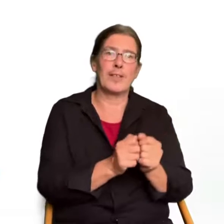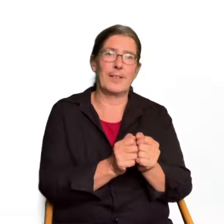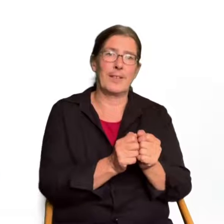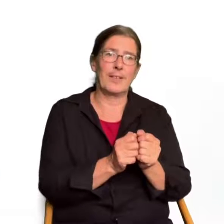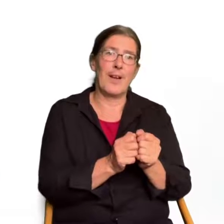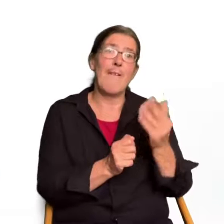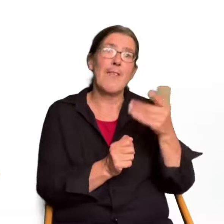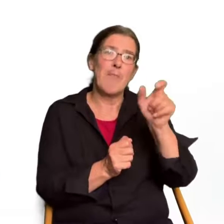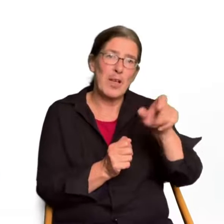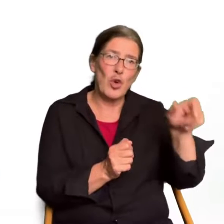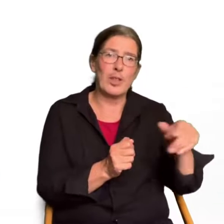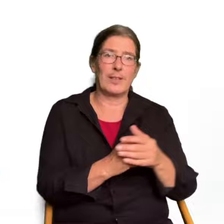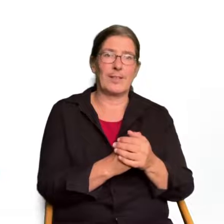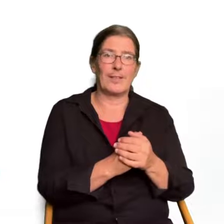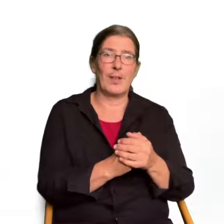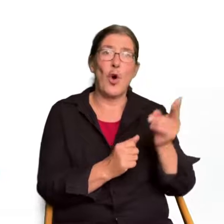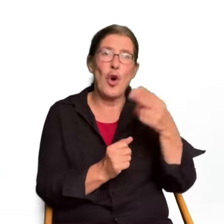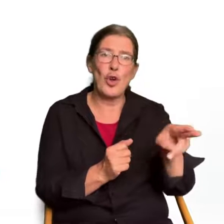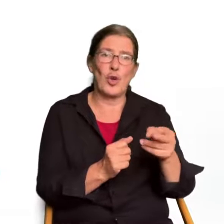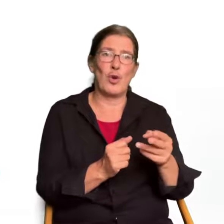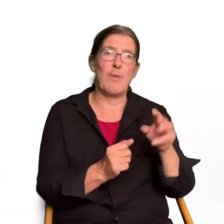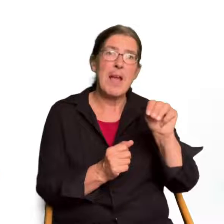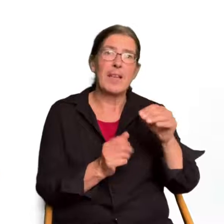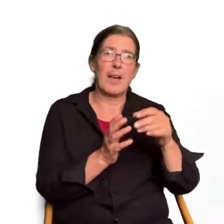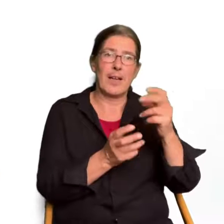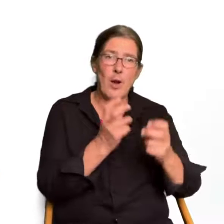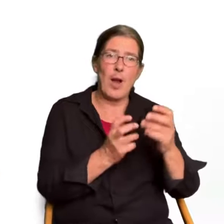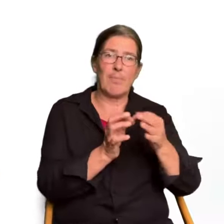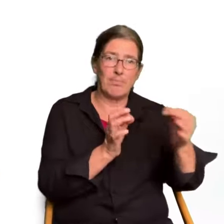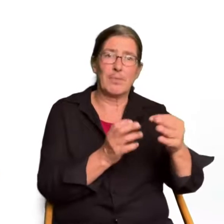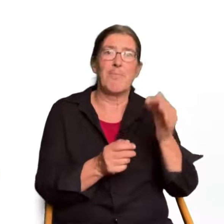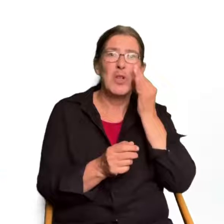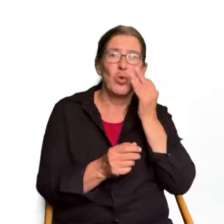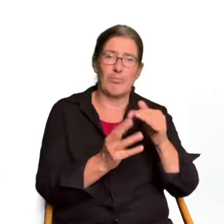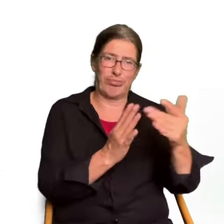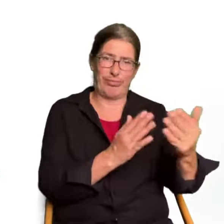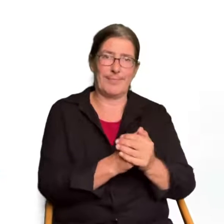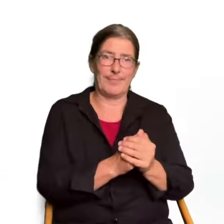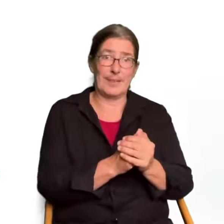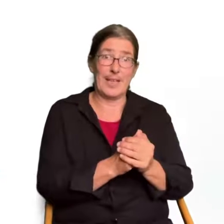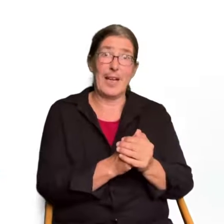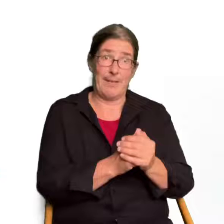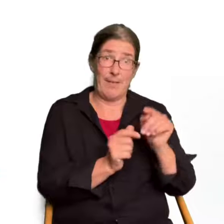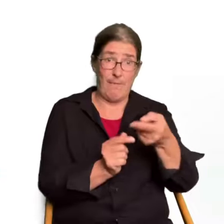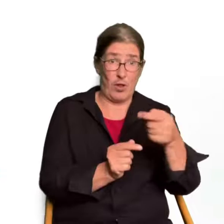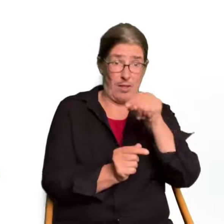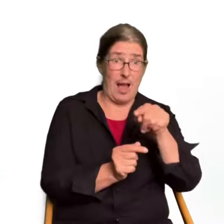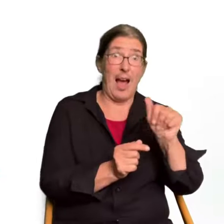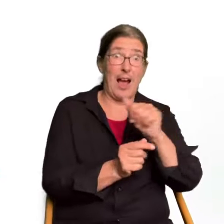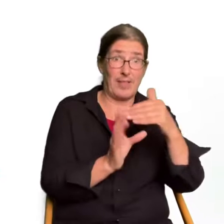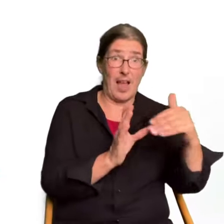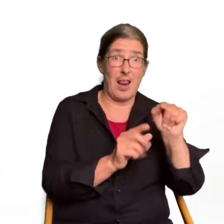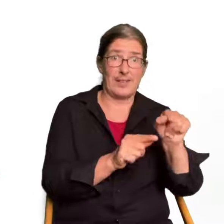Stück wie viel Personen Euro Meter Kilogramm Liter Minuten des Anteils